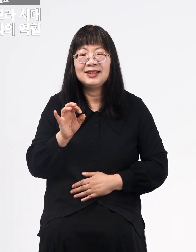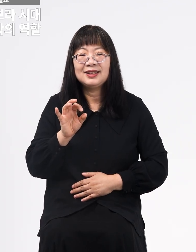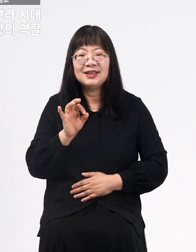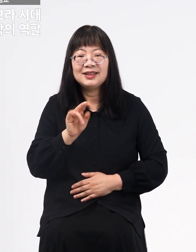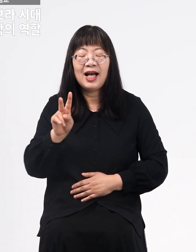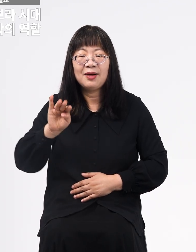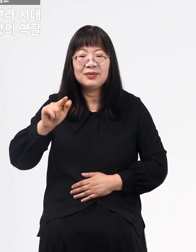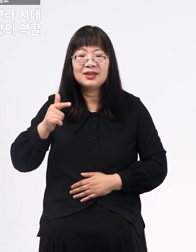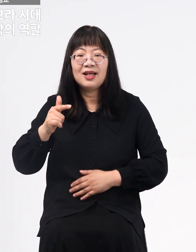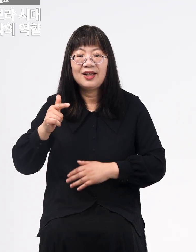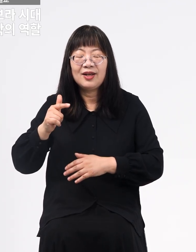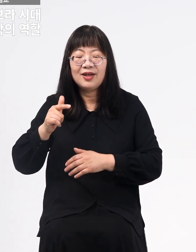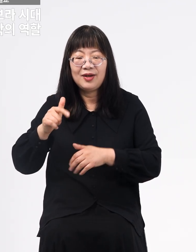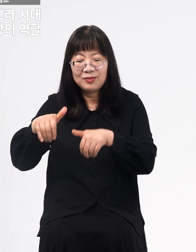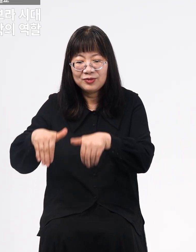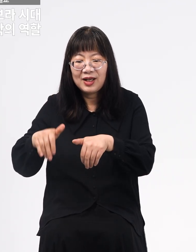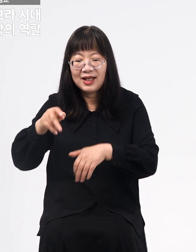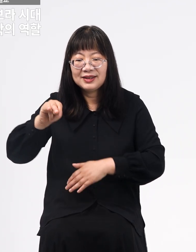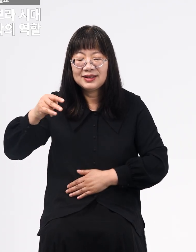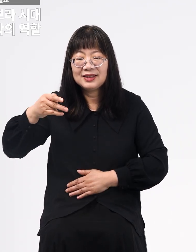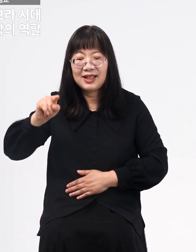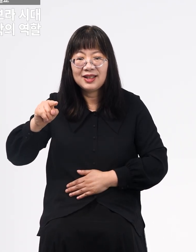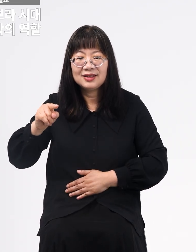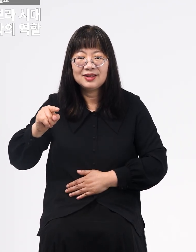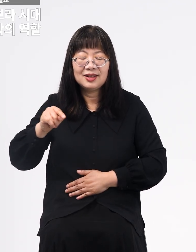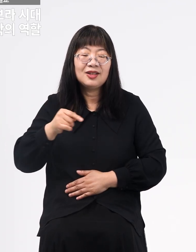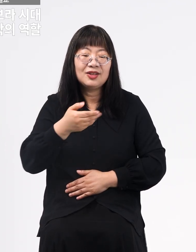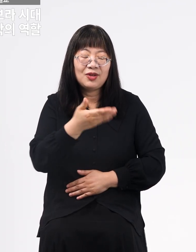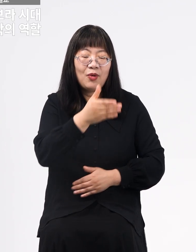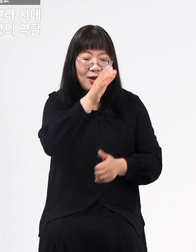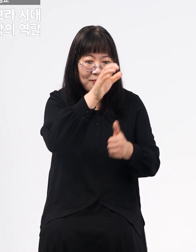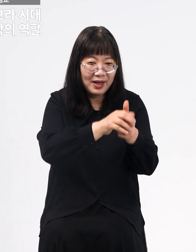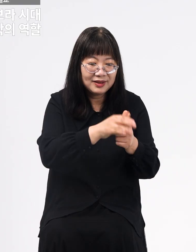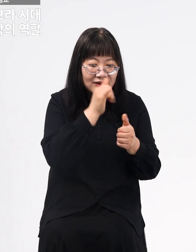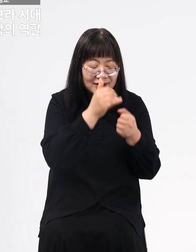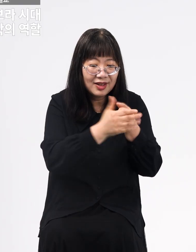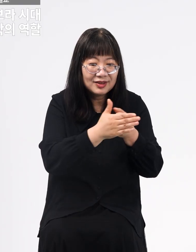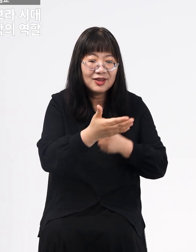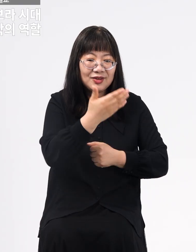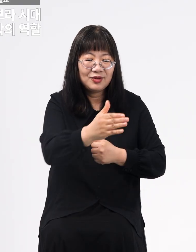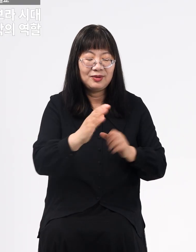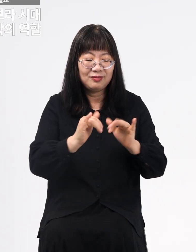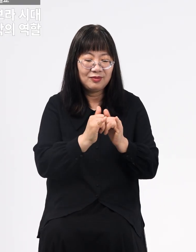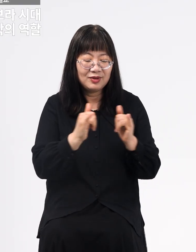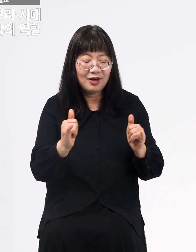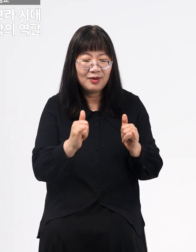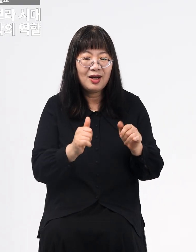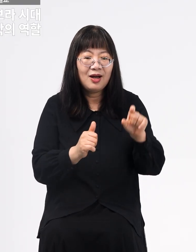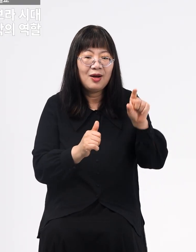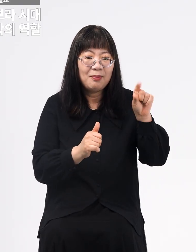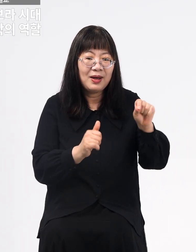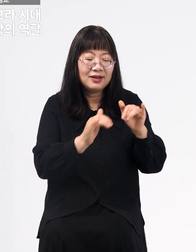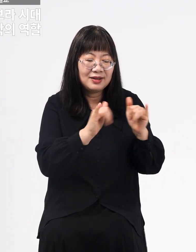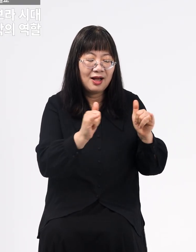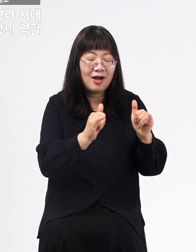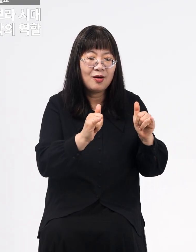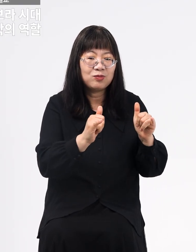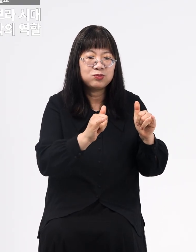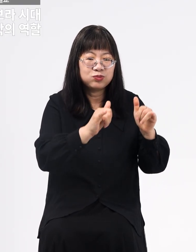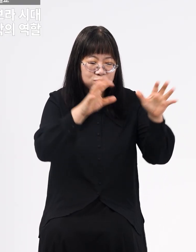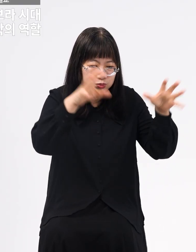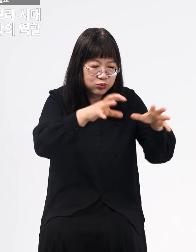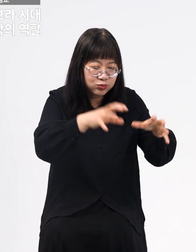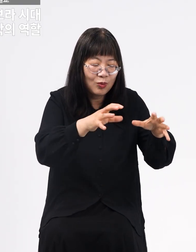부하 시스라를 네 손에 붙였으니 너는 백성들을 10,000명을 소집해서